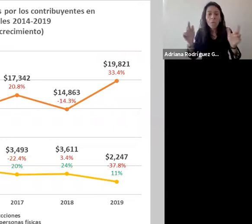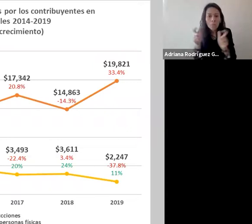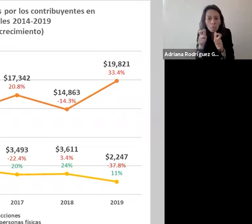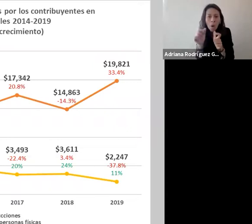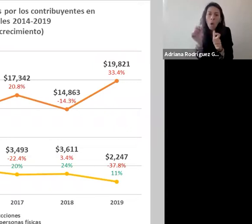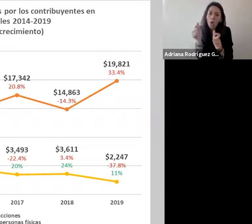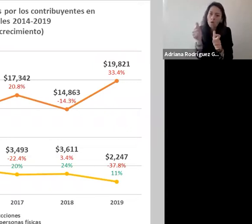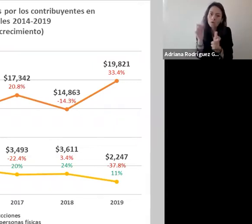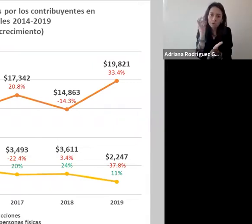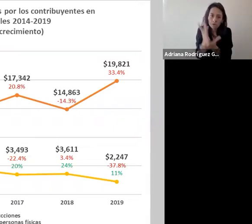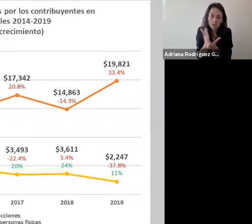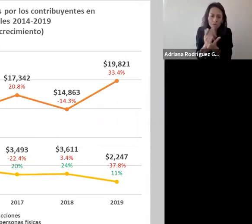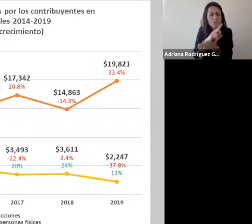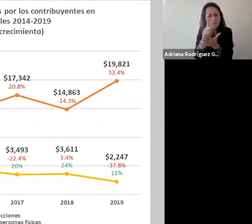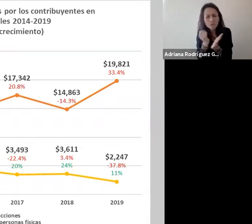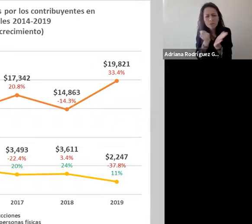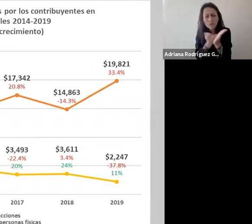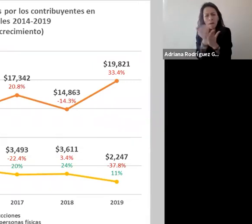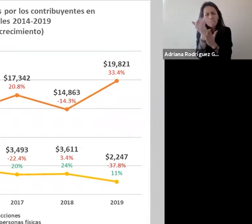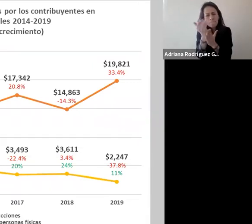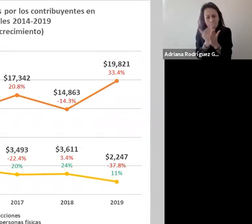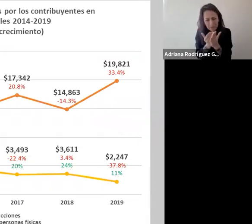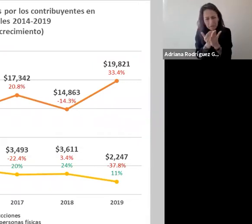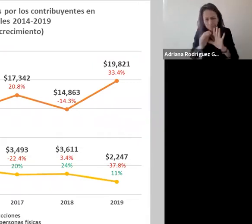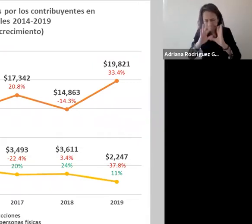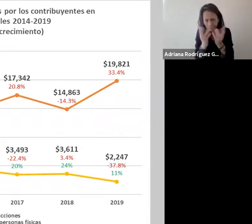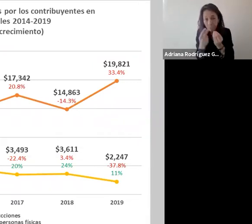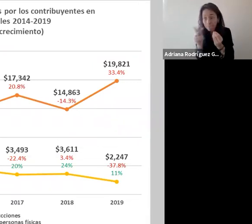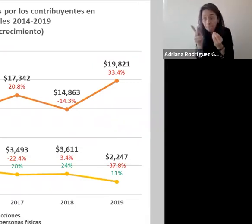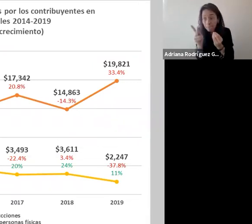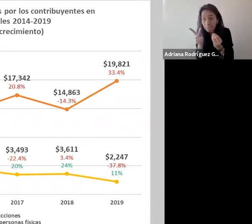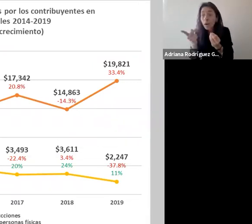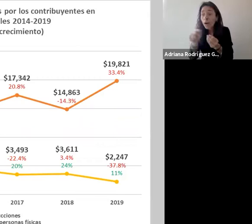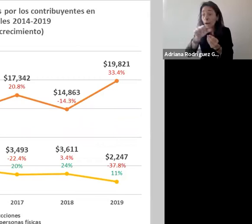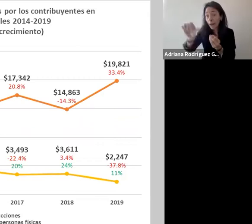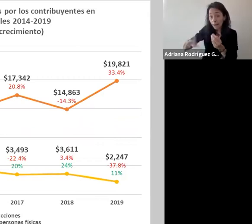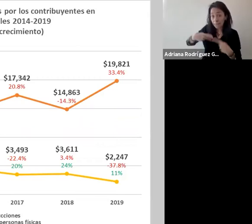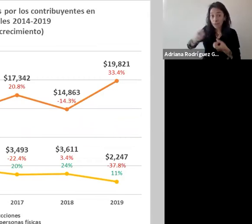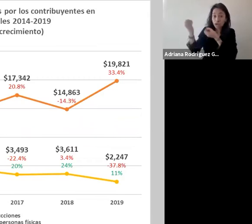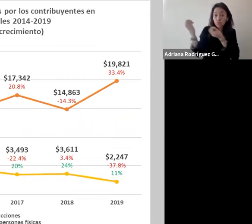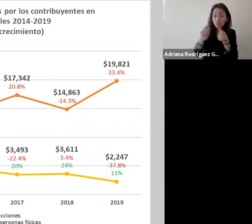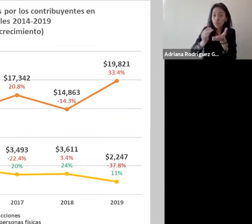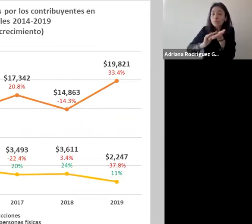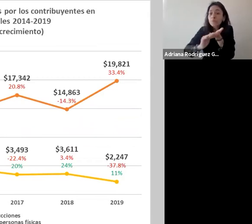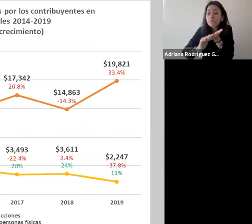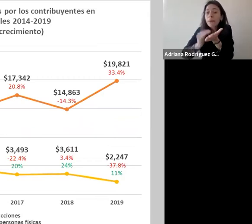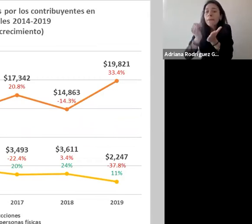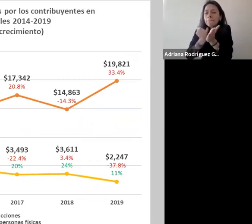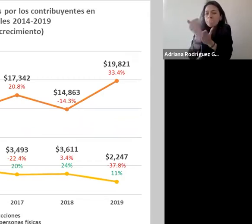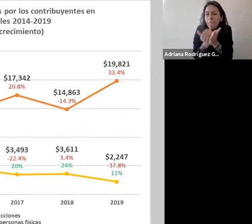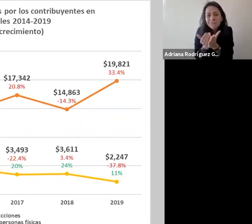total de deducciones, pero una disminución de las deducciones de las personas físicas por concepto de